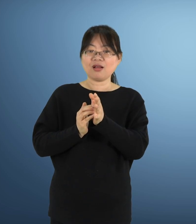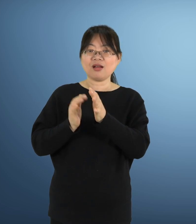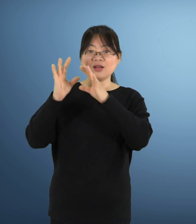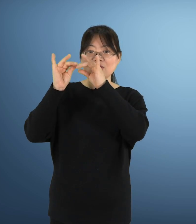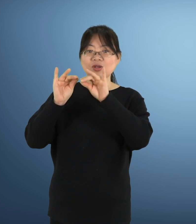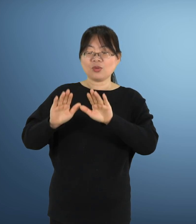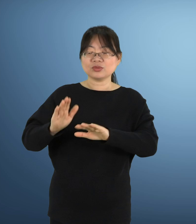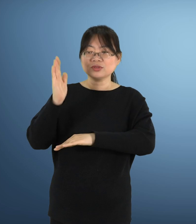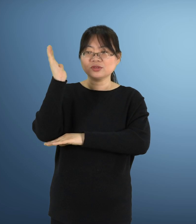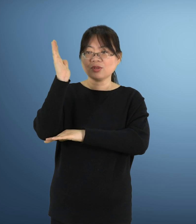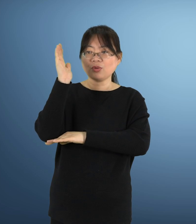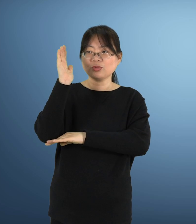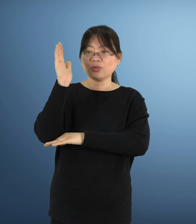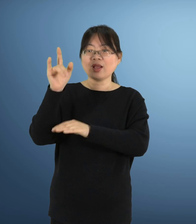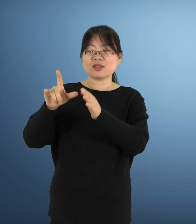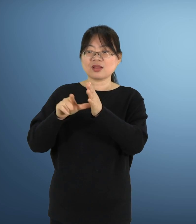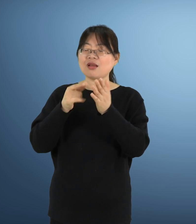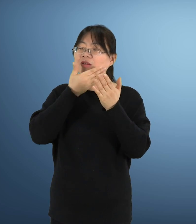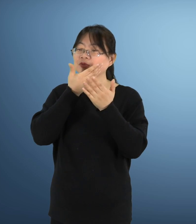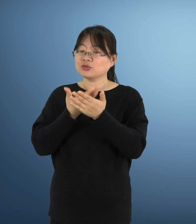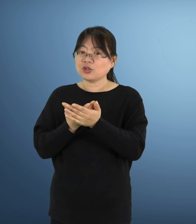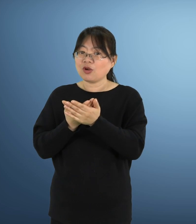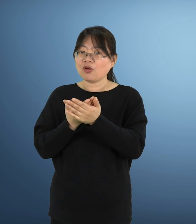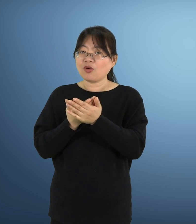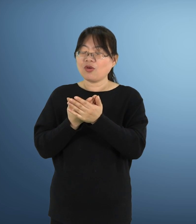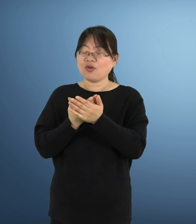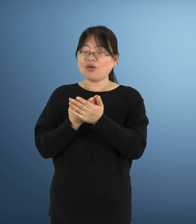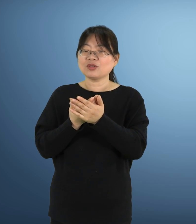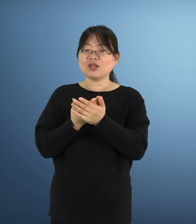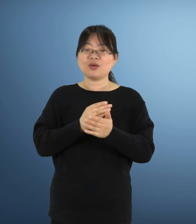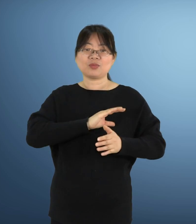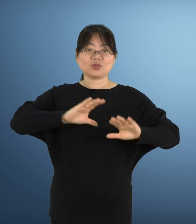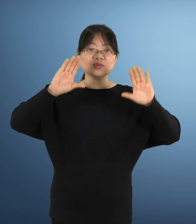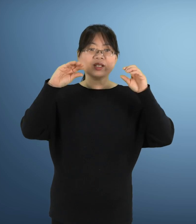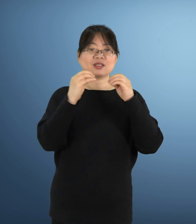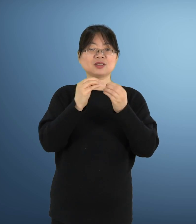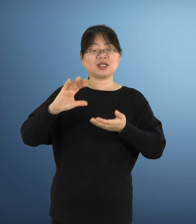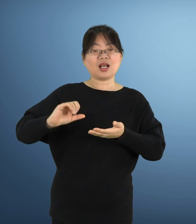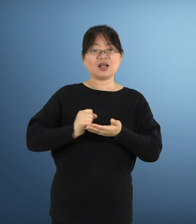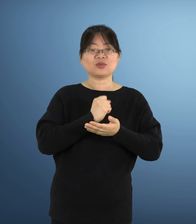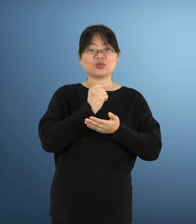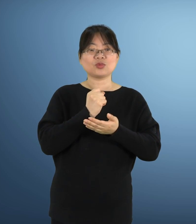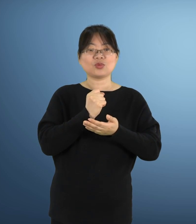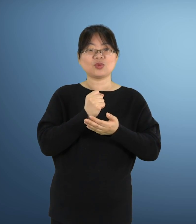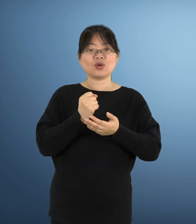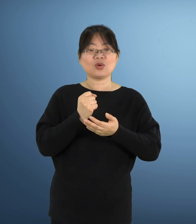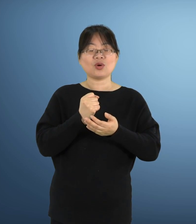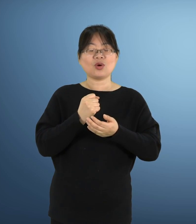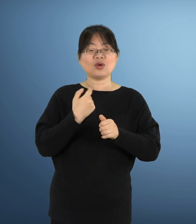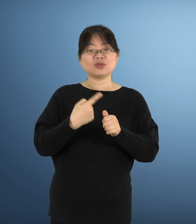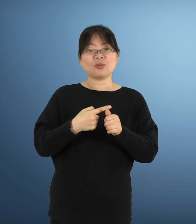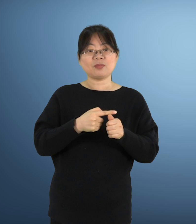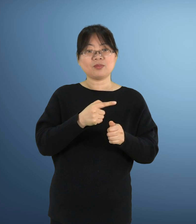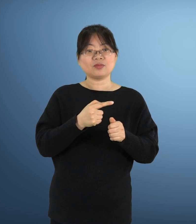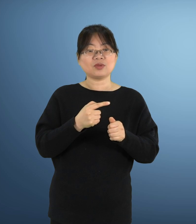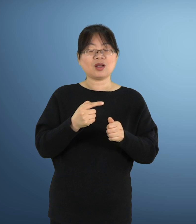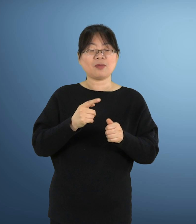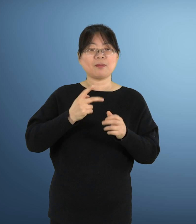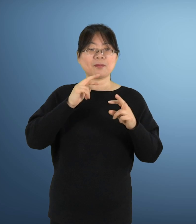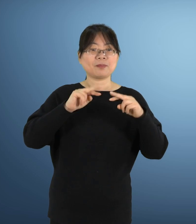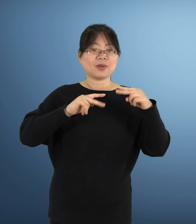오늘 설교에 굉장히 중요합니다. 그러자 모세의 글로 논박을 하자. 40절 다